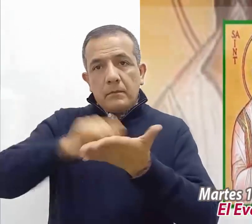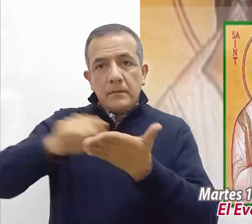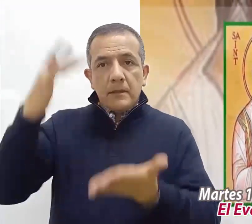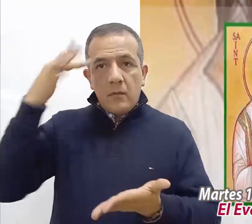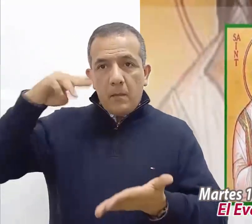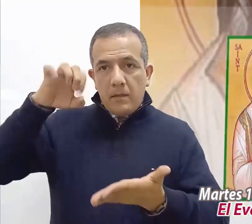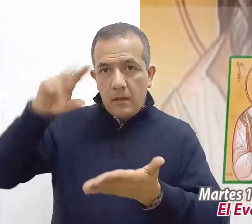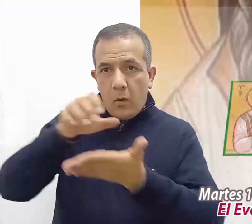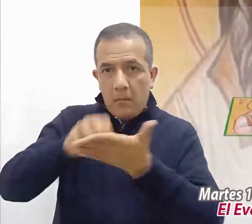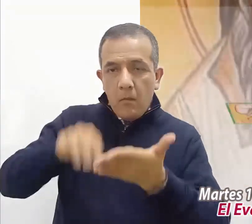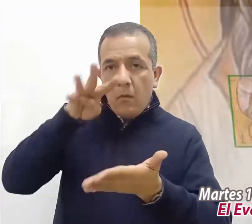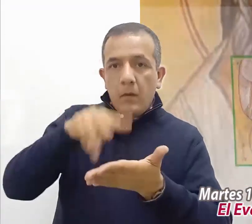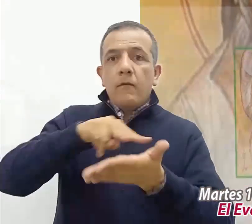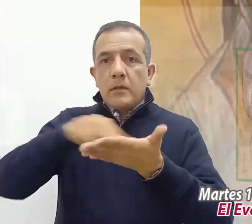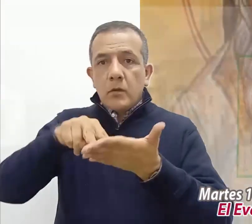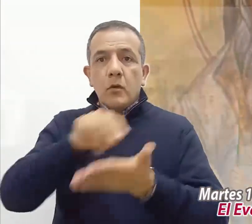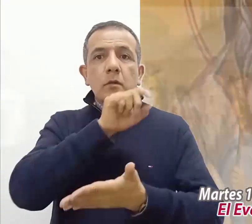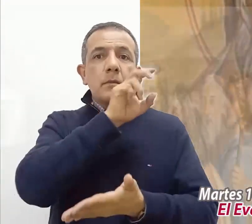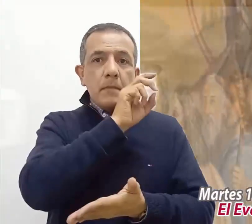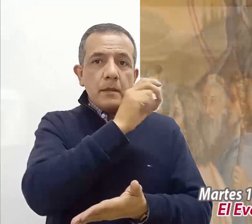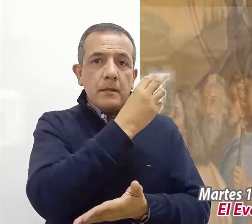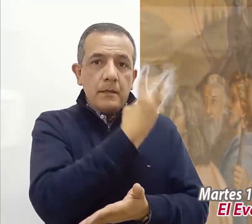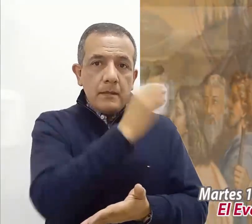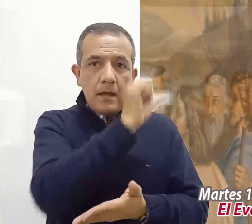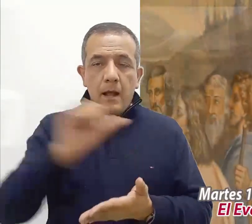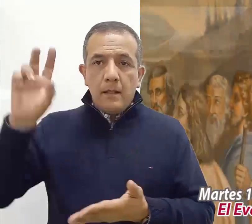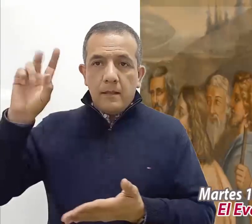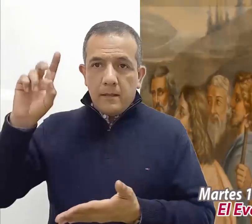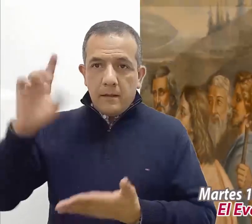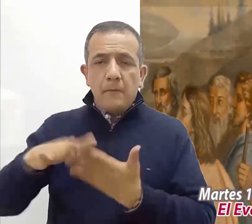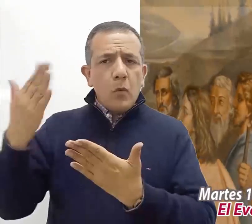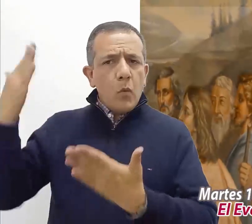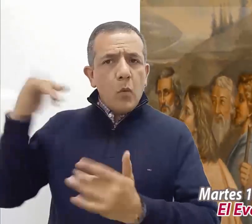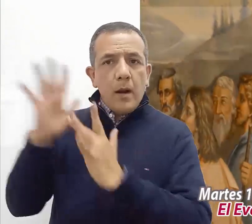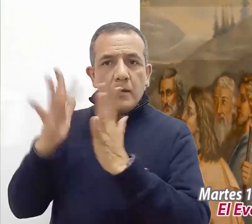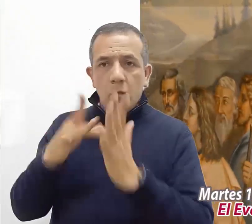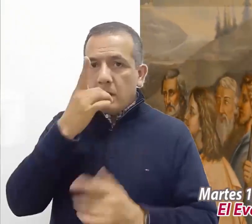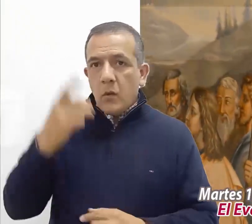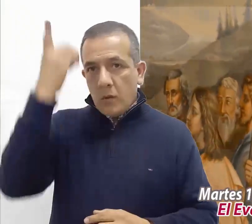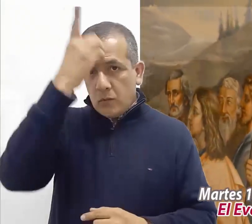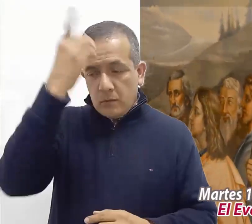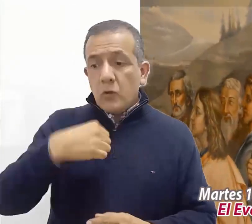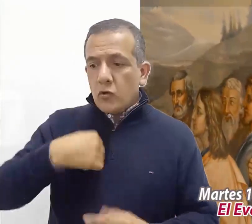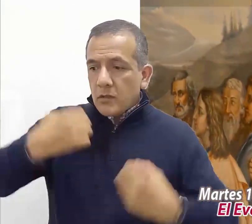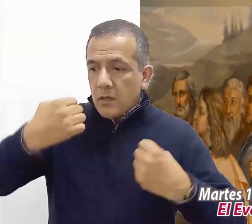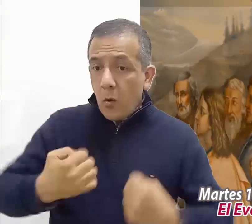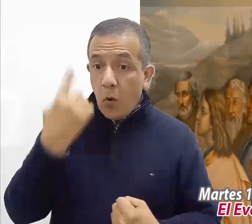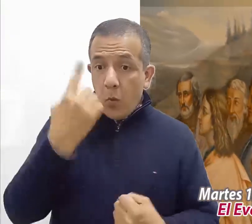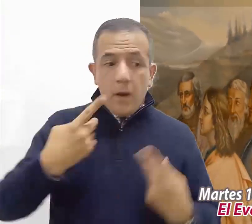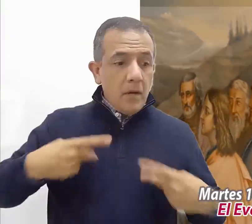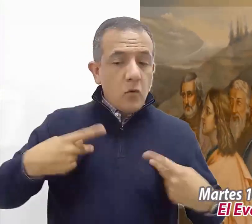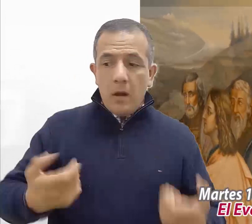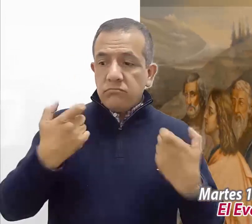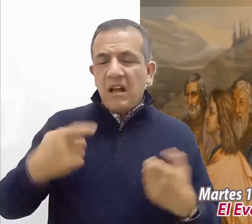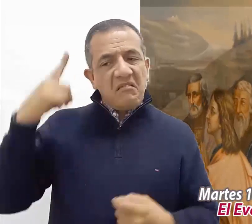19, versículos del 23 al 30. En aquel tiempo Jesús dijo a sus discípulos: Yo les aseguro que un